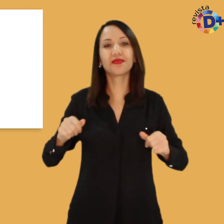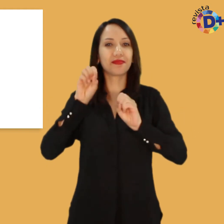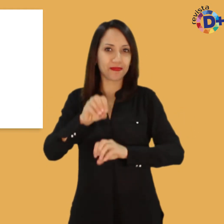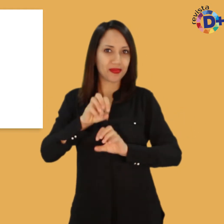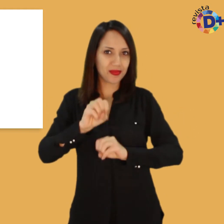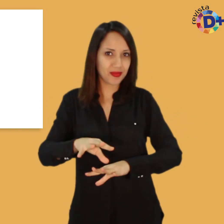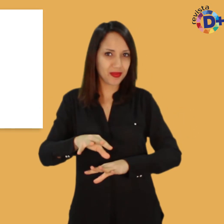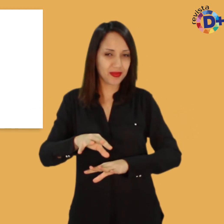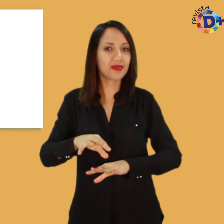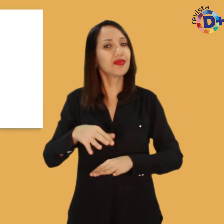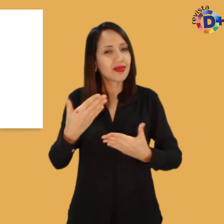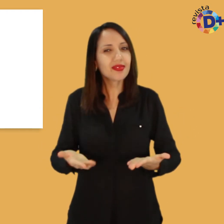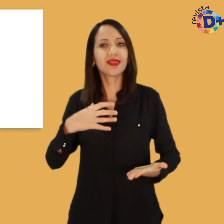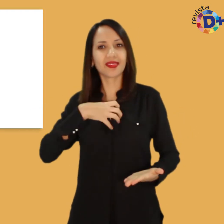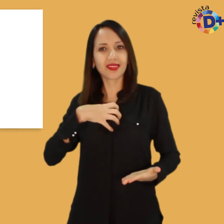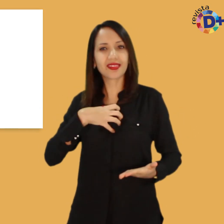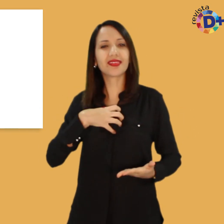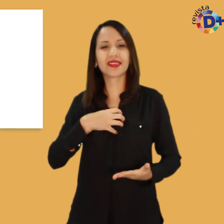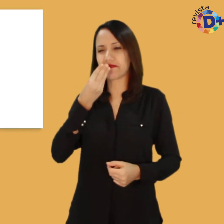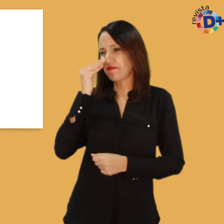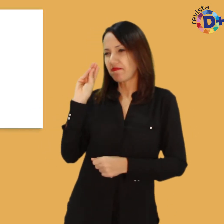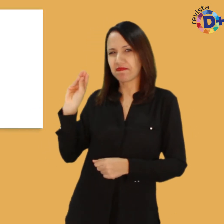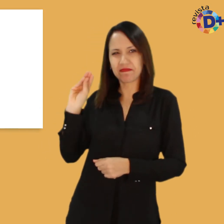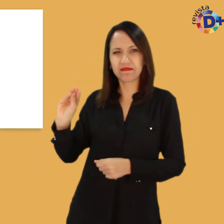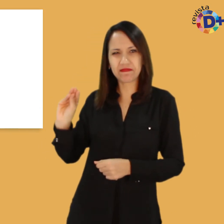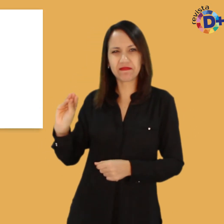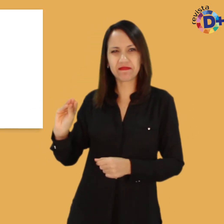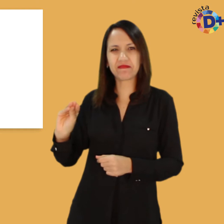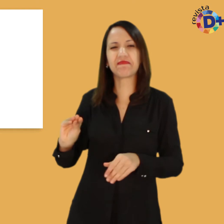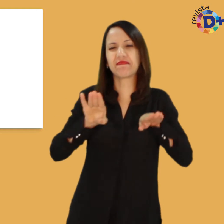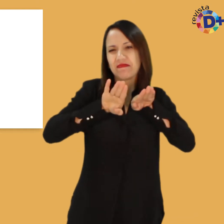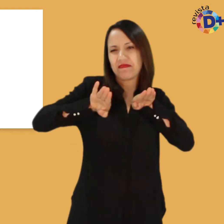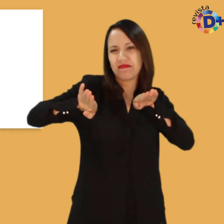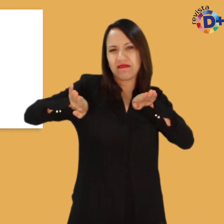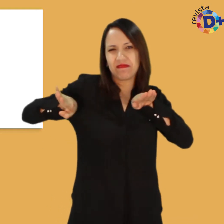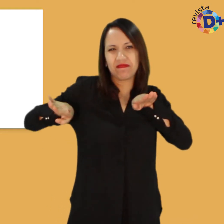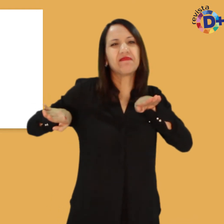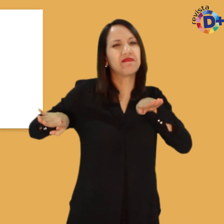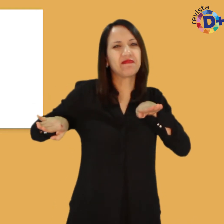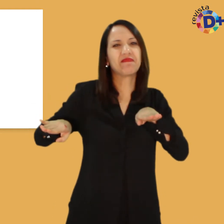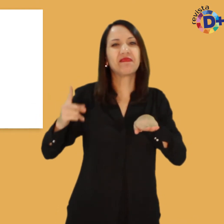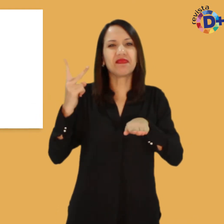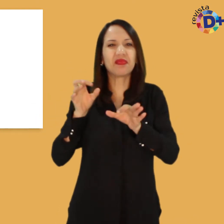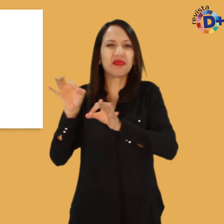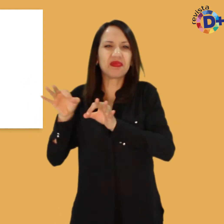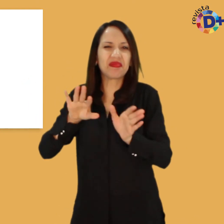educacionais. Assim, despreza-se ou se coloca em segundo plano outros fatores que não se refiram